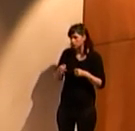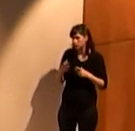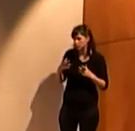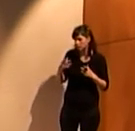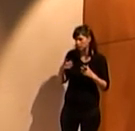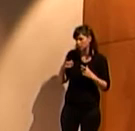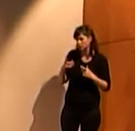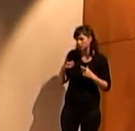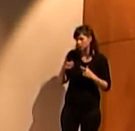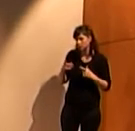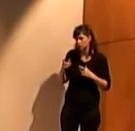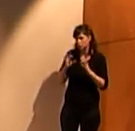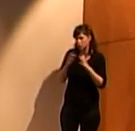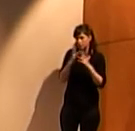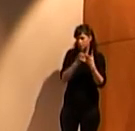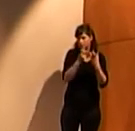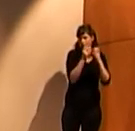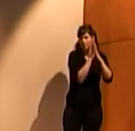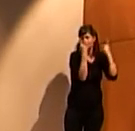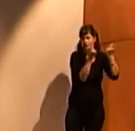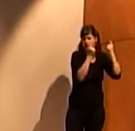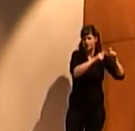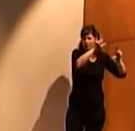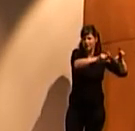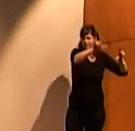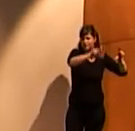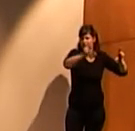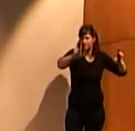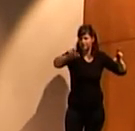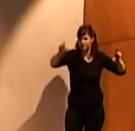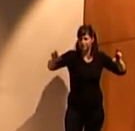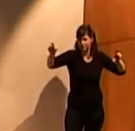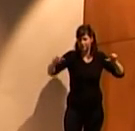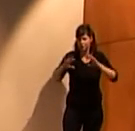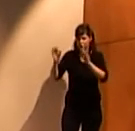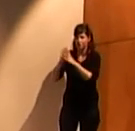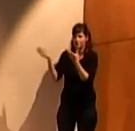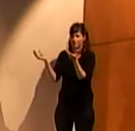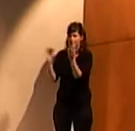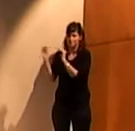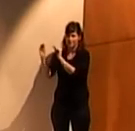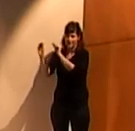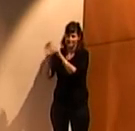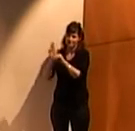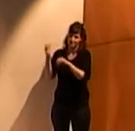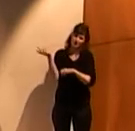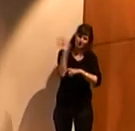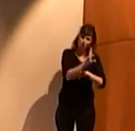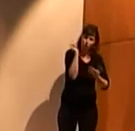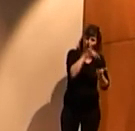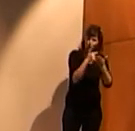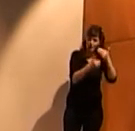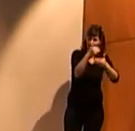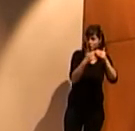nous l'a réclamée là, pour un festival de graphes. Elle va retourner en fait... provisoirement en tout cas sur le lieu où elle a été conçue, parce qu'on ne l'a peut-être pas dit,